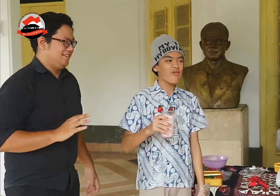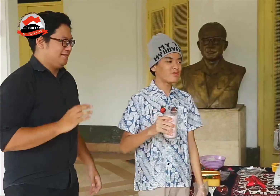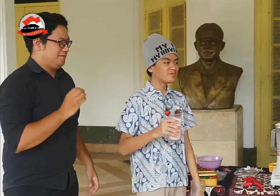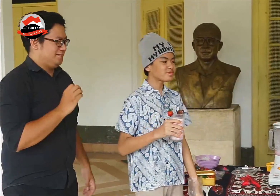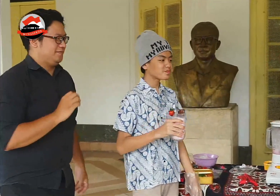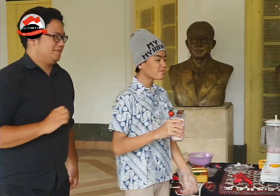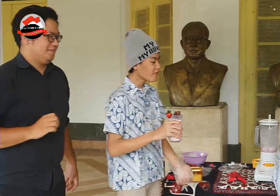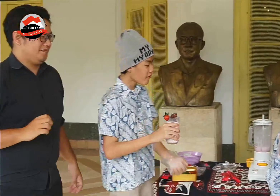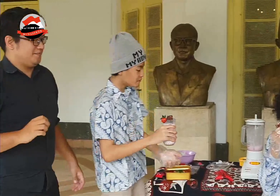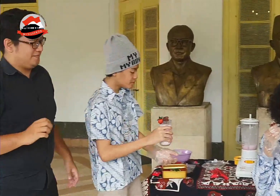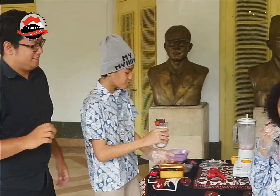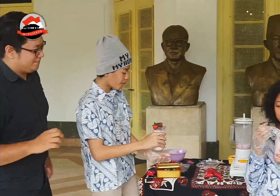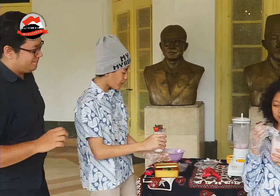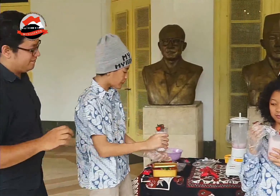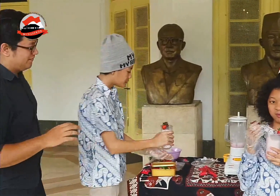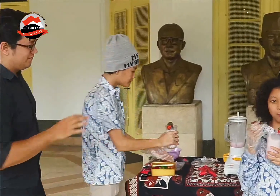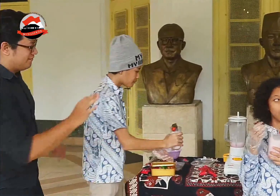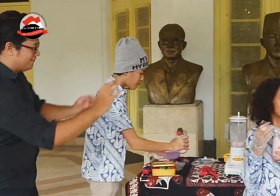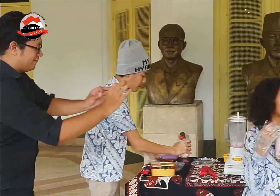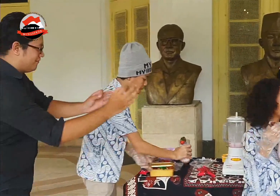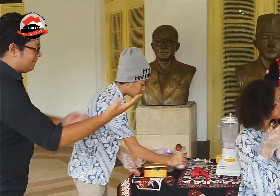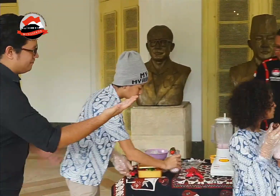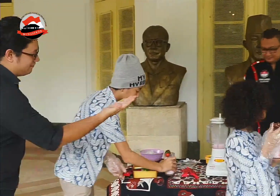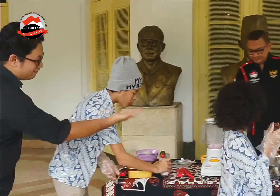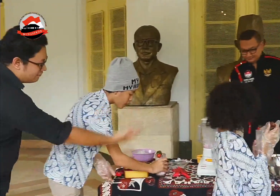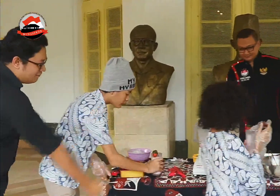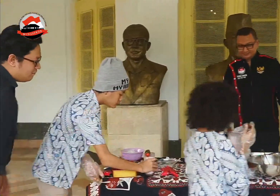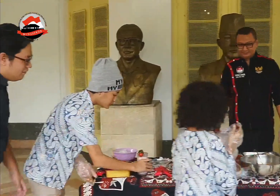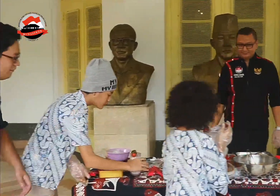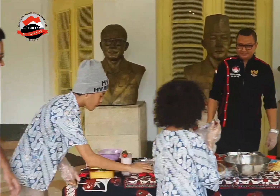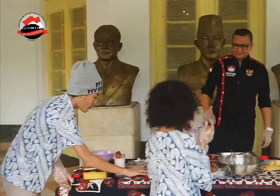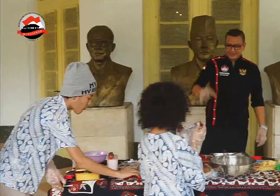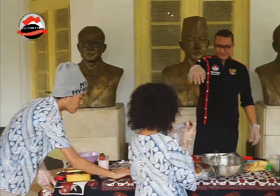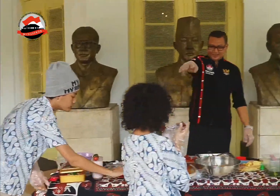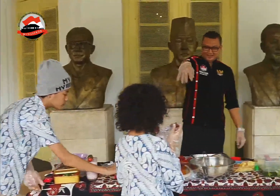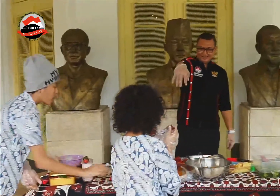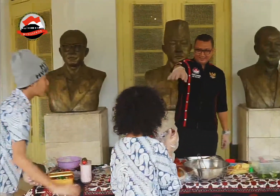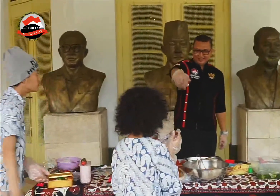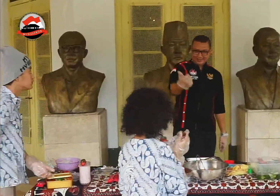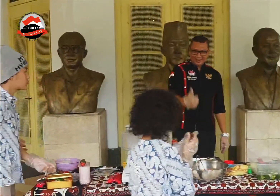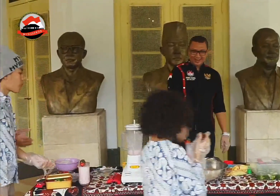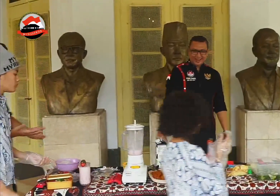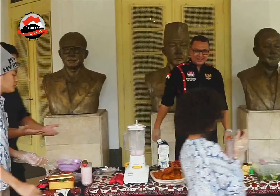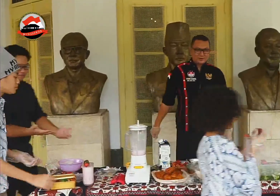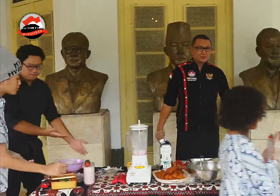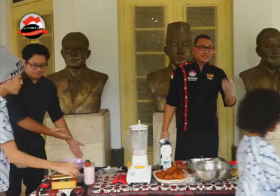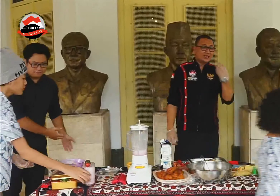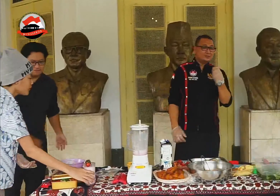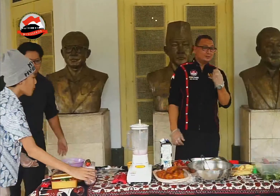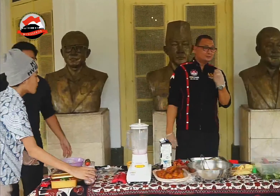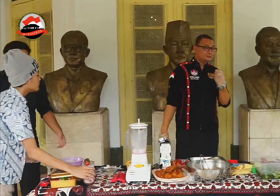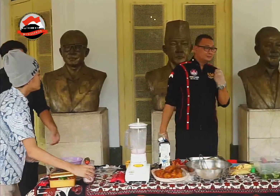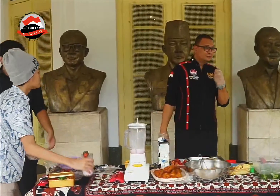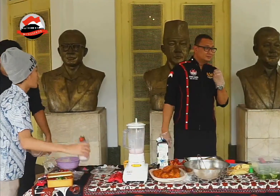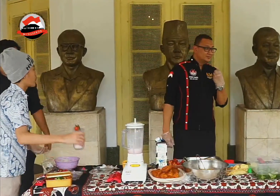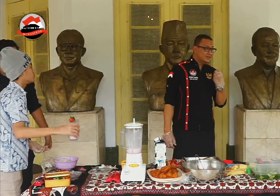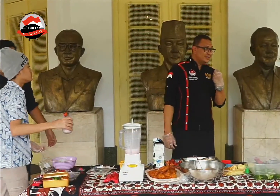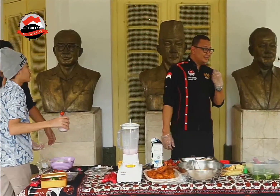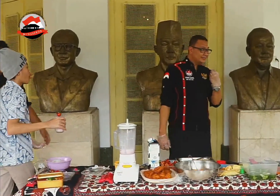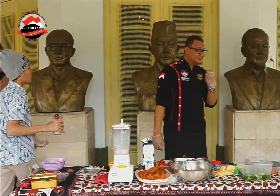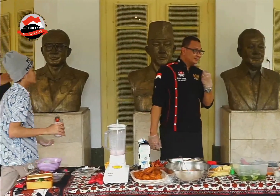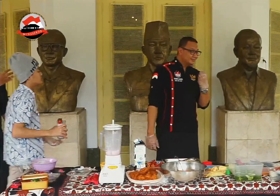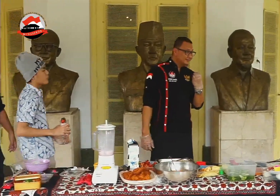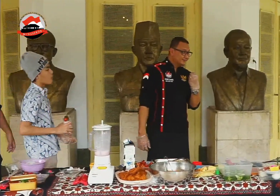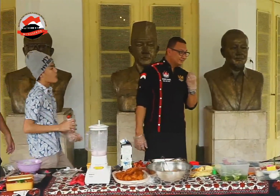Oke. Okay. Nah, chef boleh mundur lagi, mundur lagi. Yuk, sini. Enak. Udah digigit belum? Udah